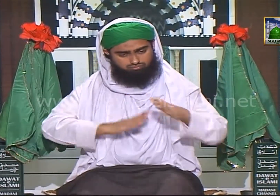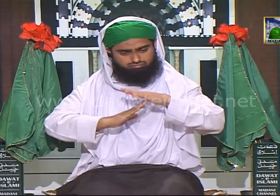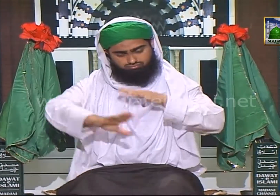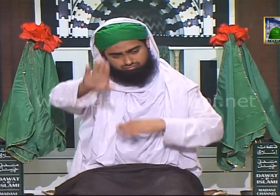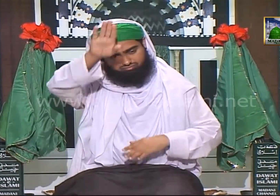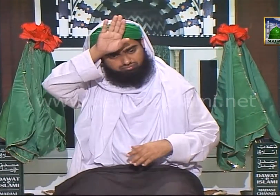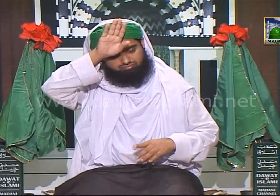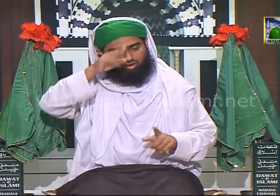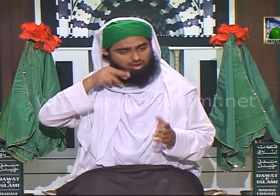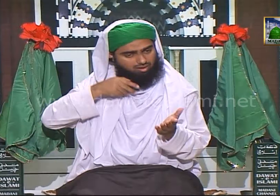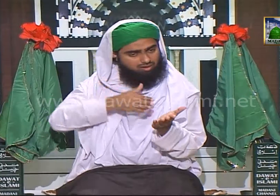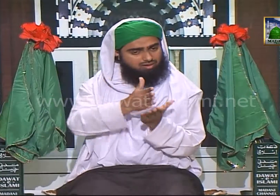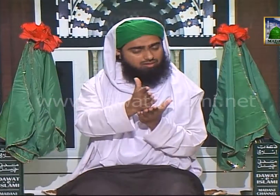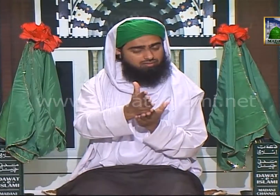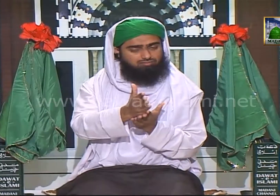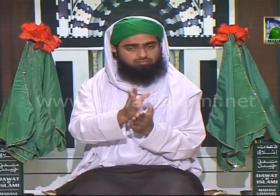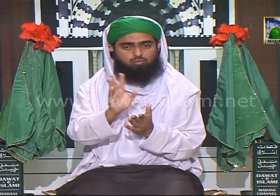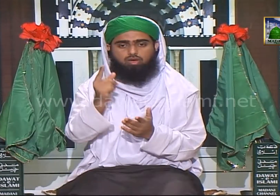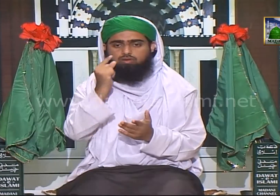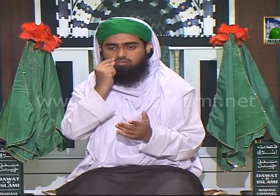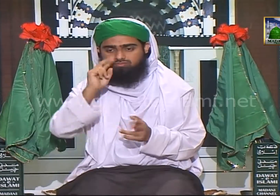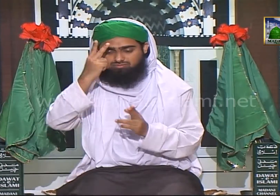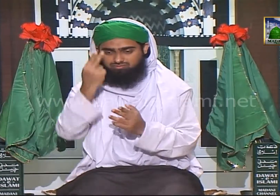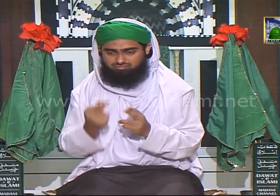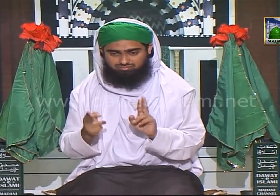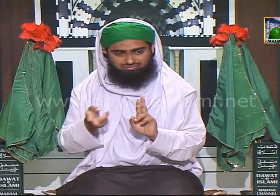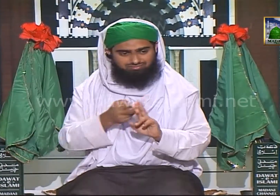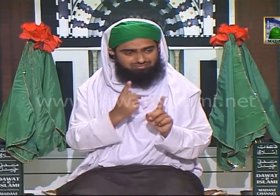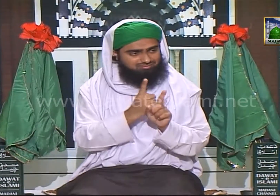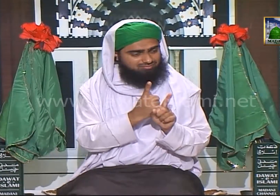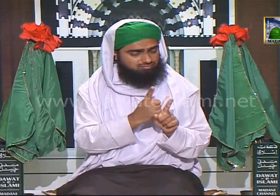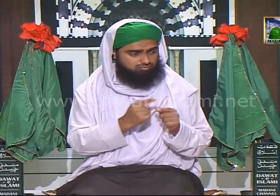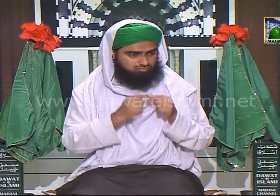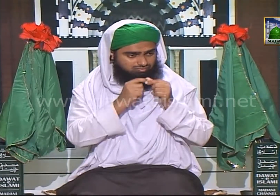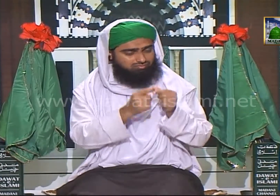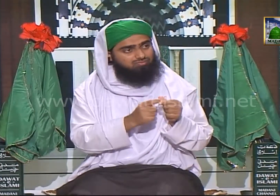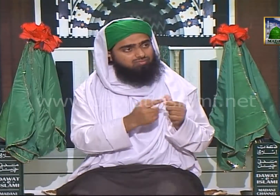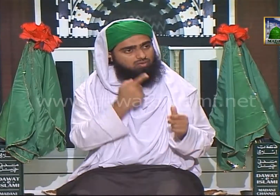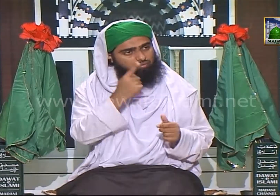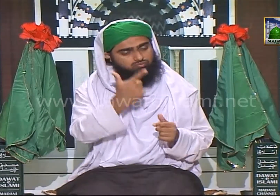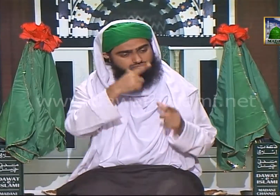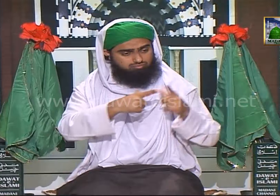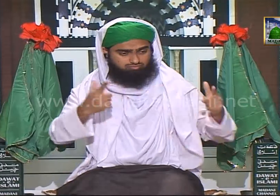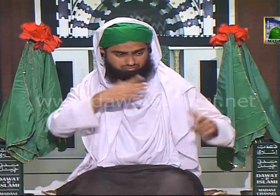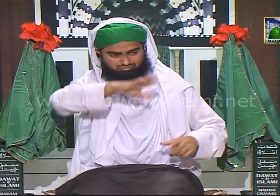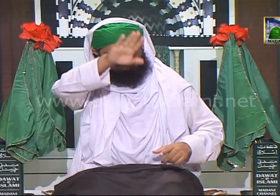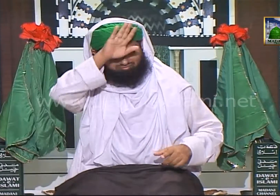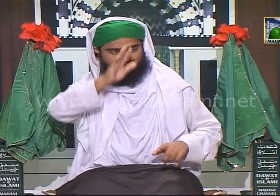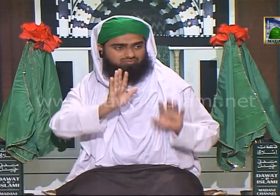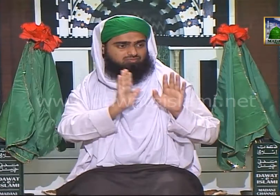کی۔ سلیمان علیہ نبینا علیہ الصلوۃ والسلام نے بڑی پیاری بات کی، گرہ میں باندھنے کے قابل ہے۔ فرمایا کہ میری